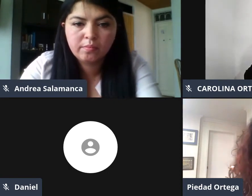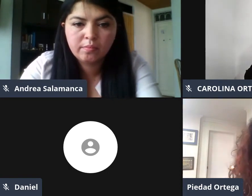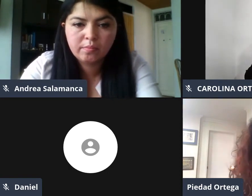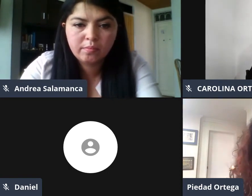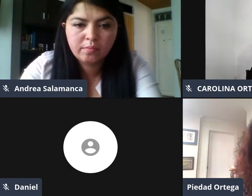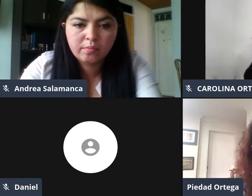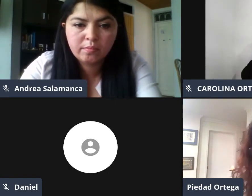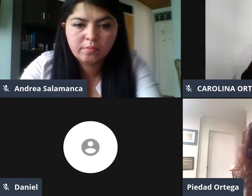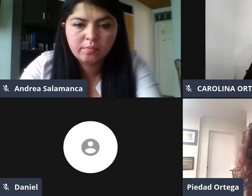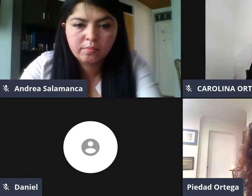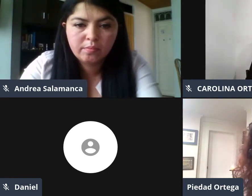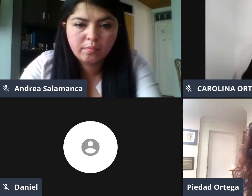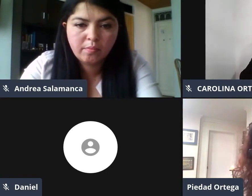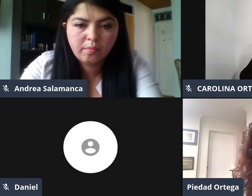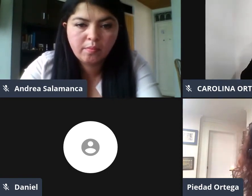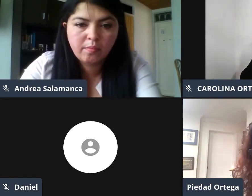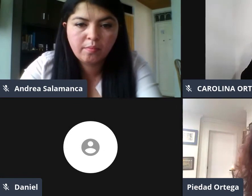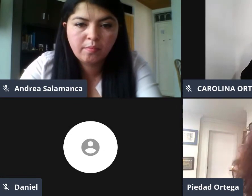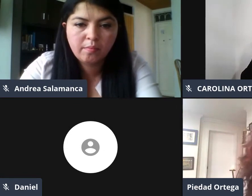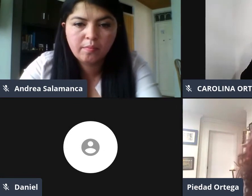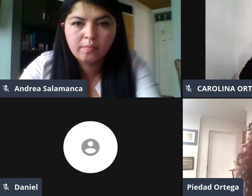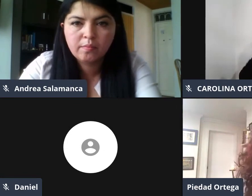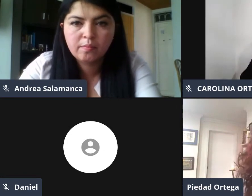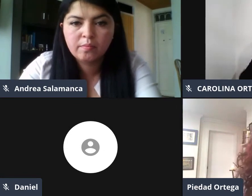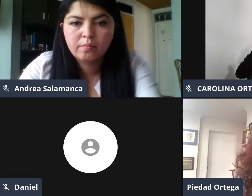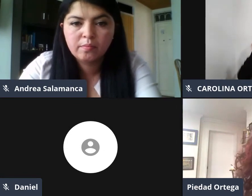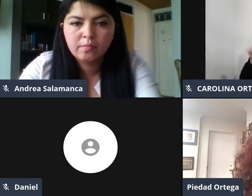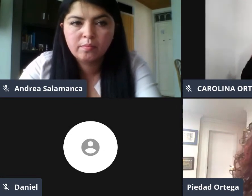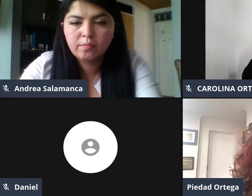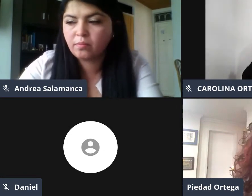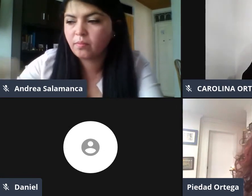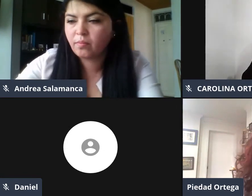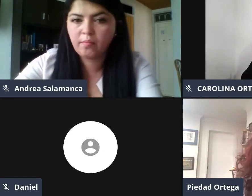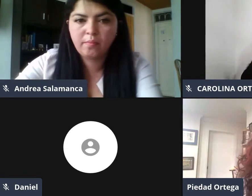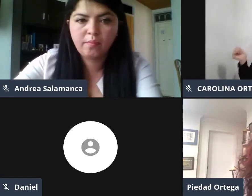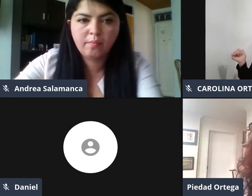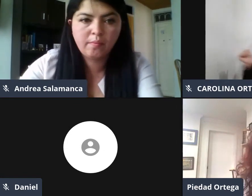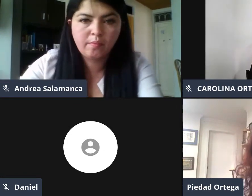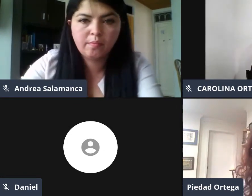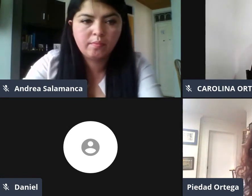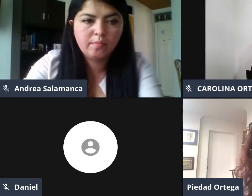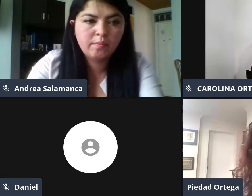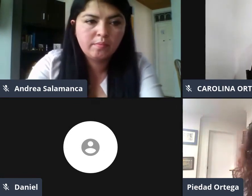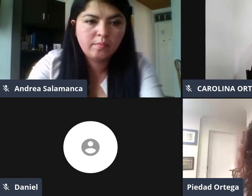a Carolina Ortiz, quienes me acompañan también